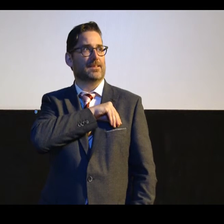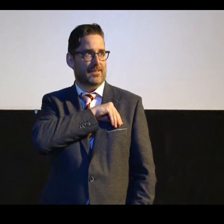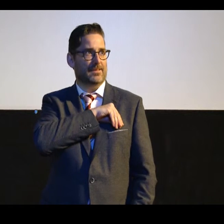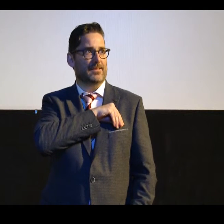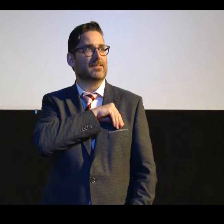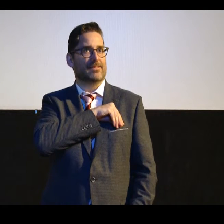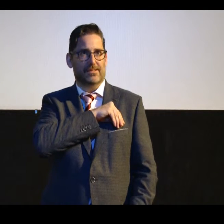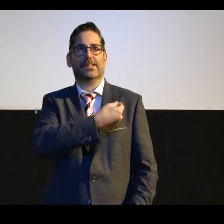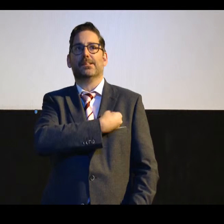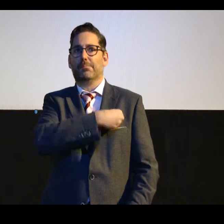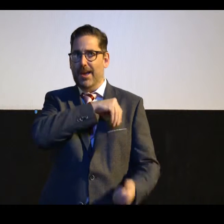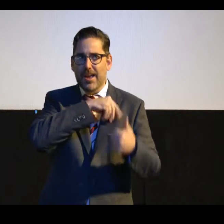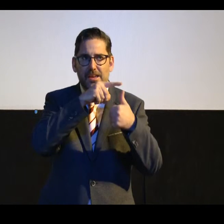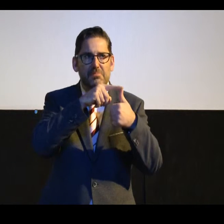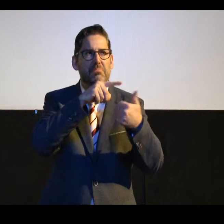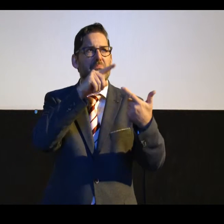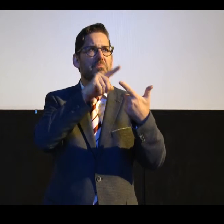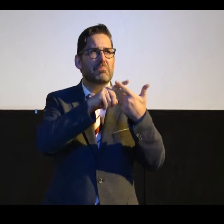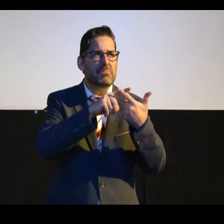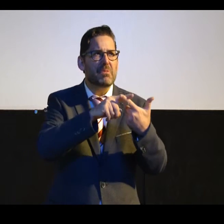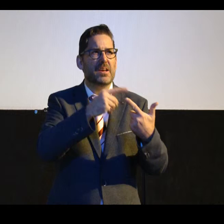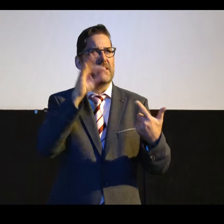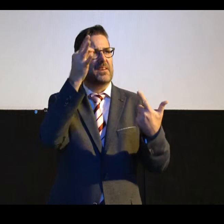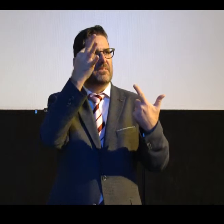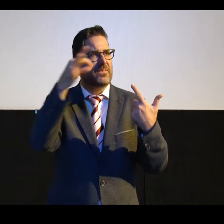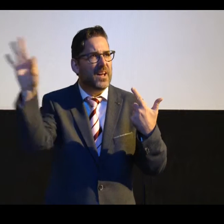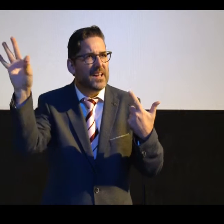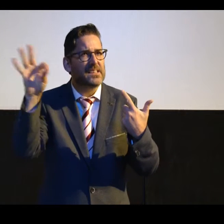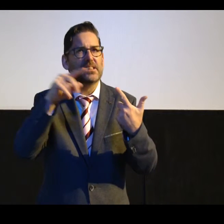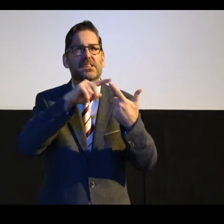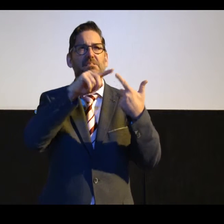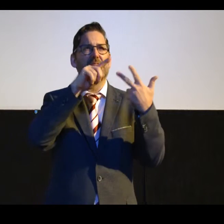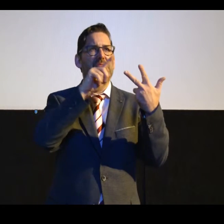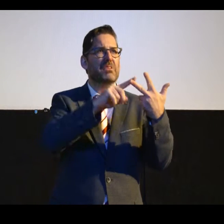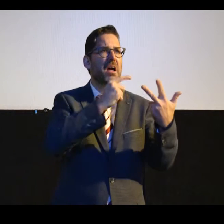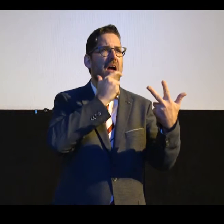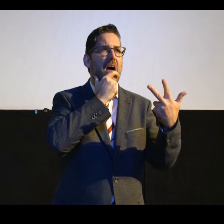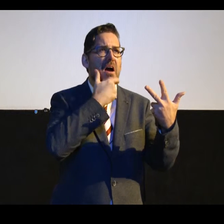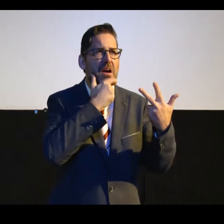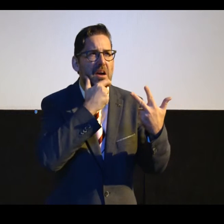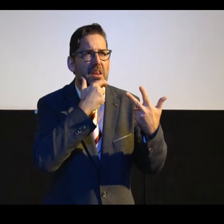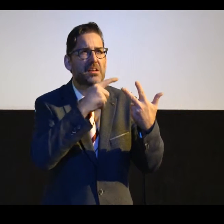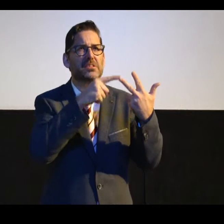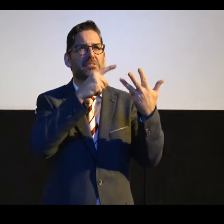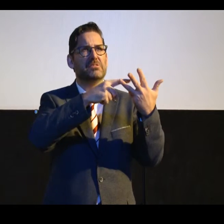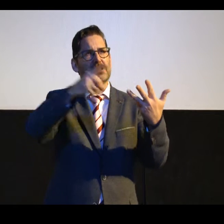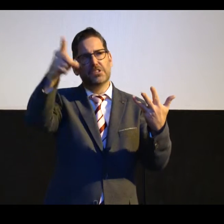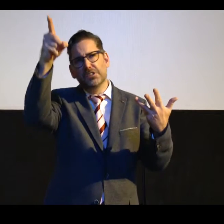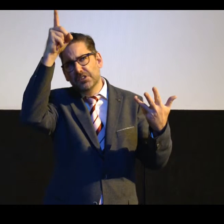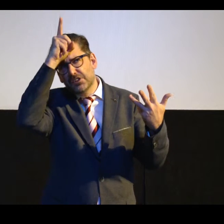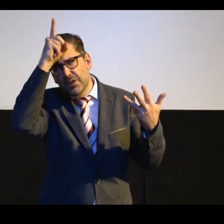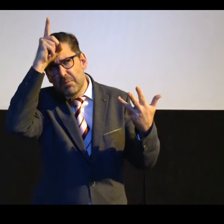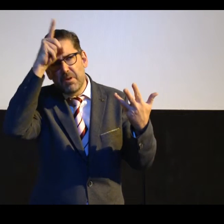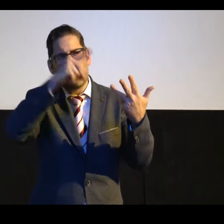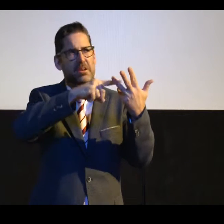Inicialmente formaron parte España como socio fundador, Francia, Reino